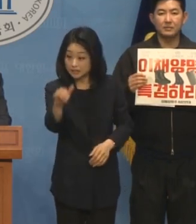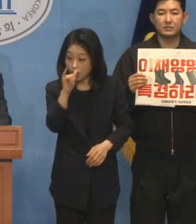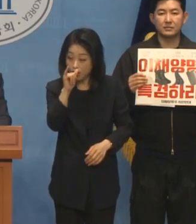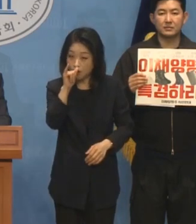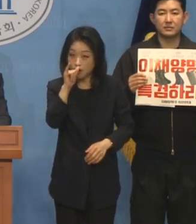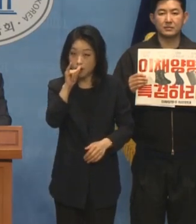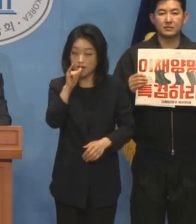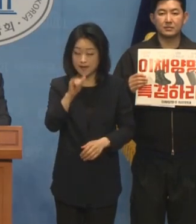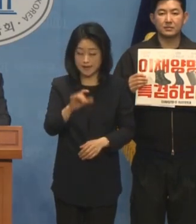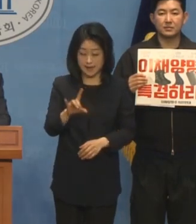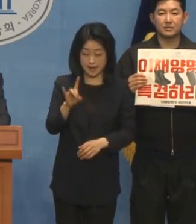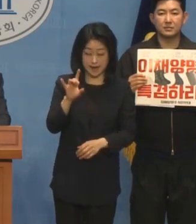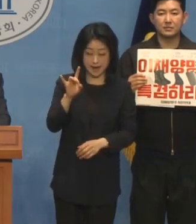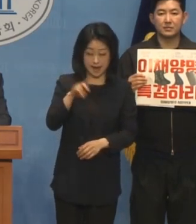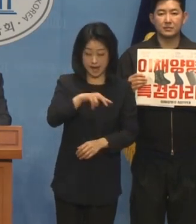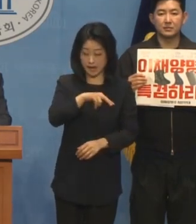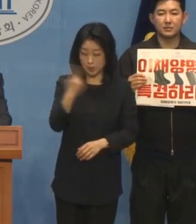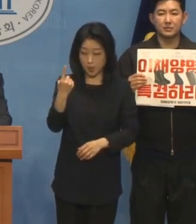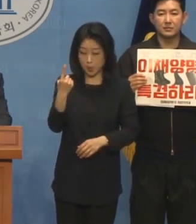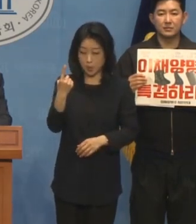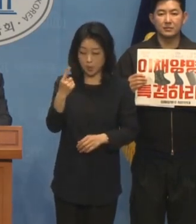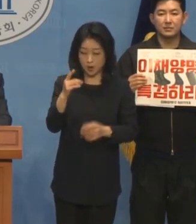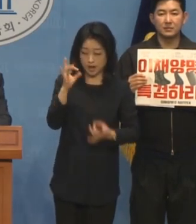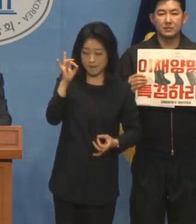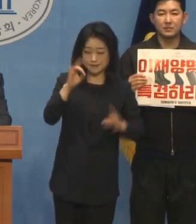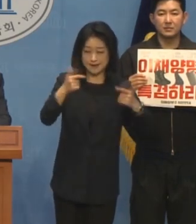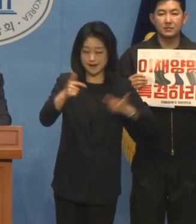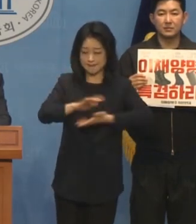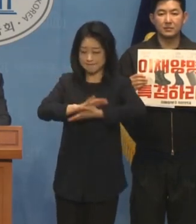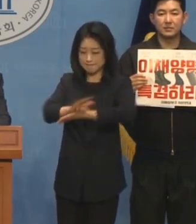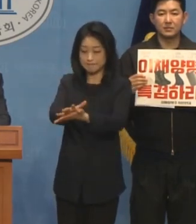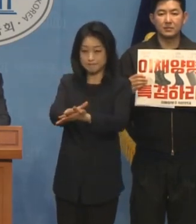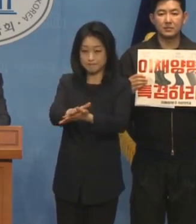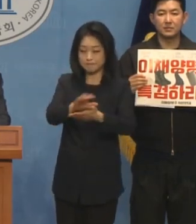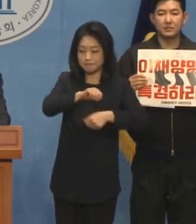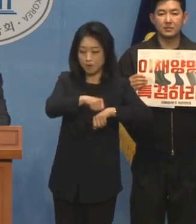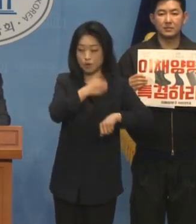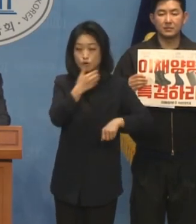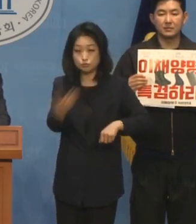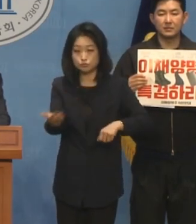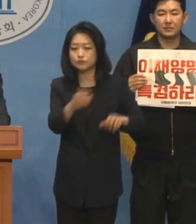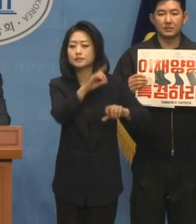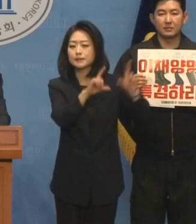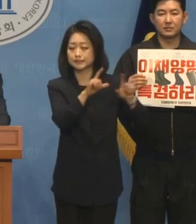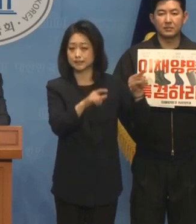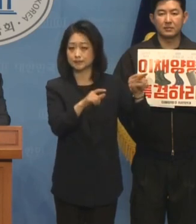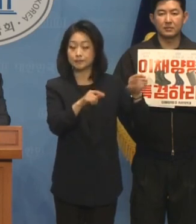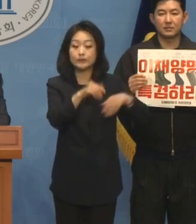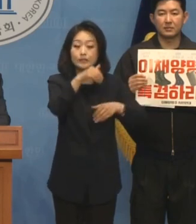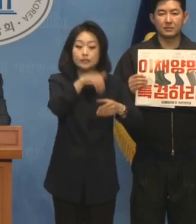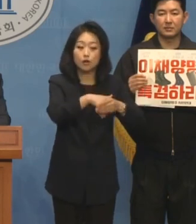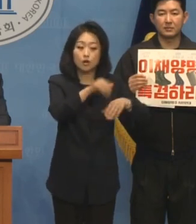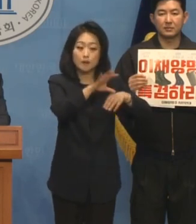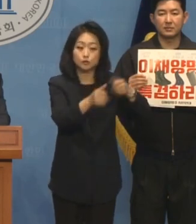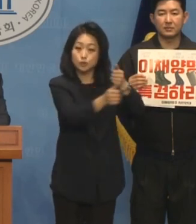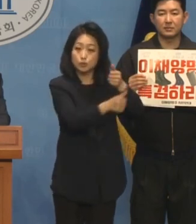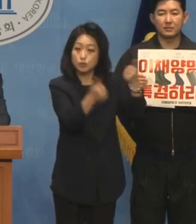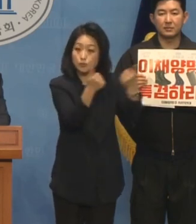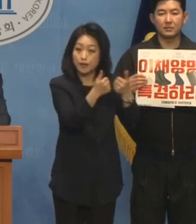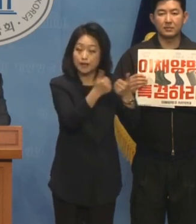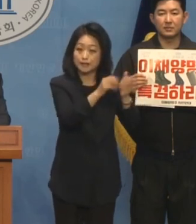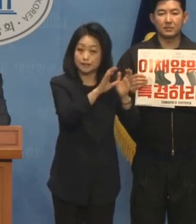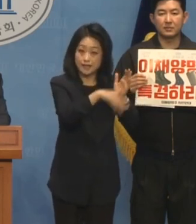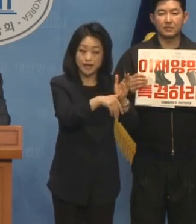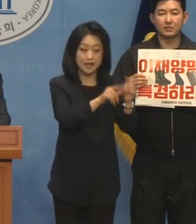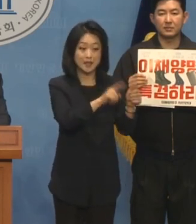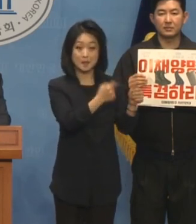단 하나도 듣지 않겠다라는 메시지입니다 특히나 이번 선거방송 시의원의 회의 과정에서 한 이원은